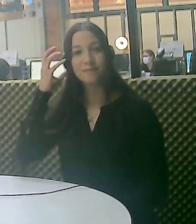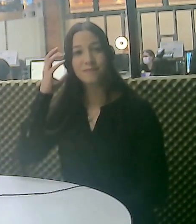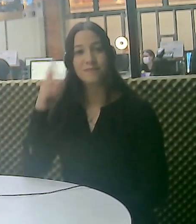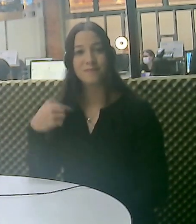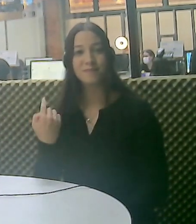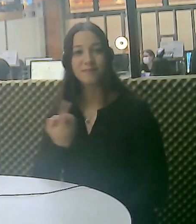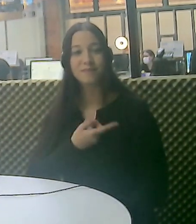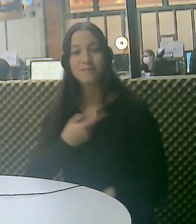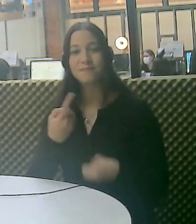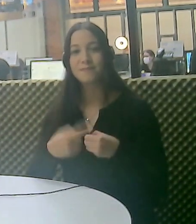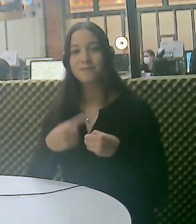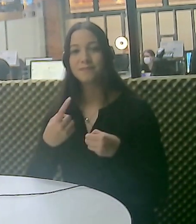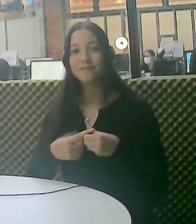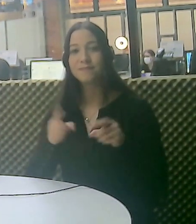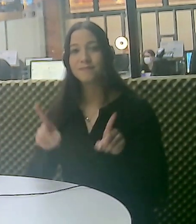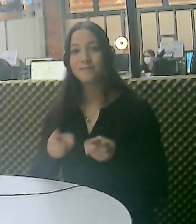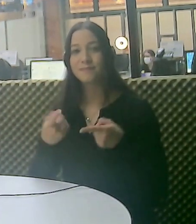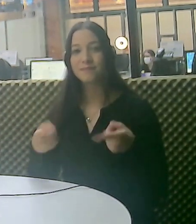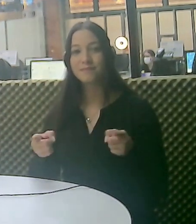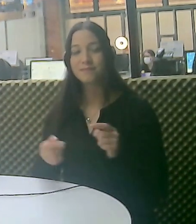Rádio Nossa Cidade.